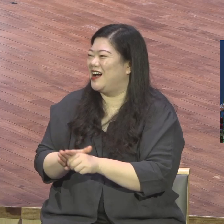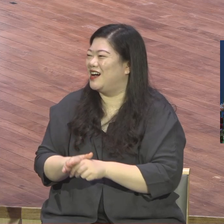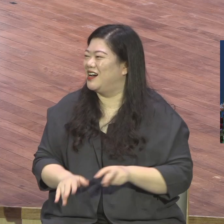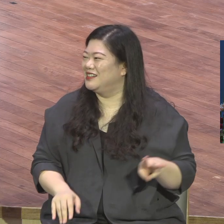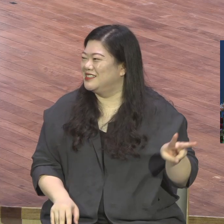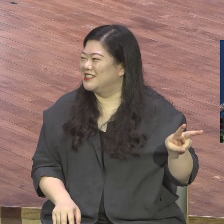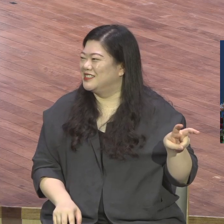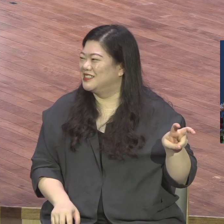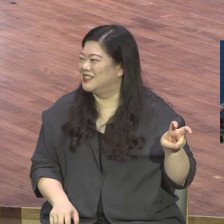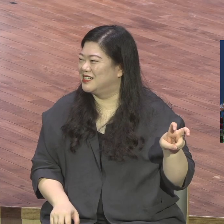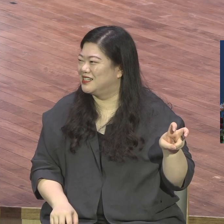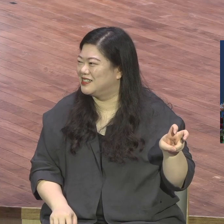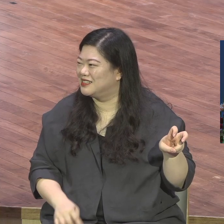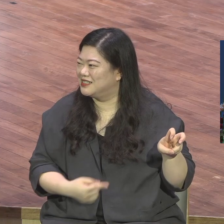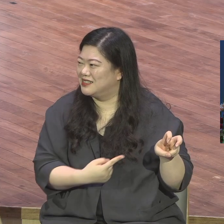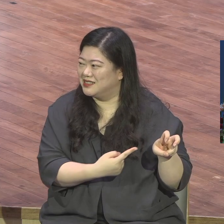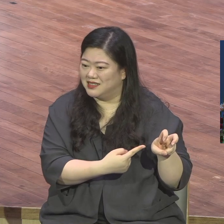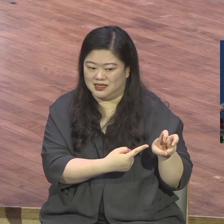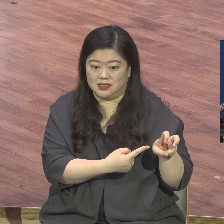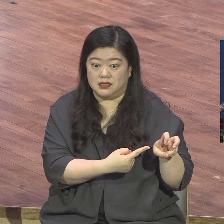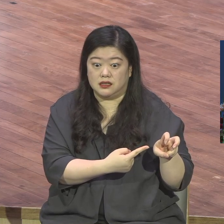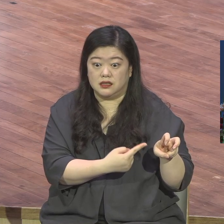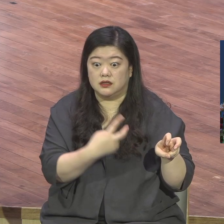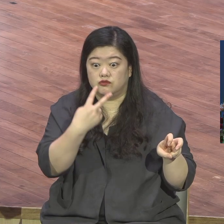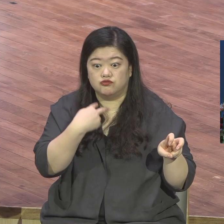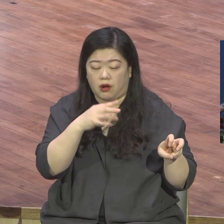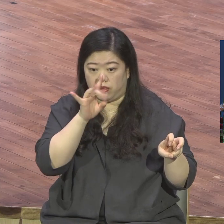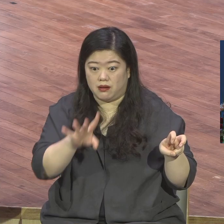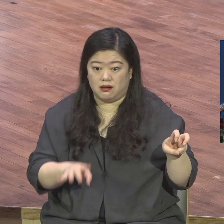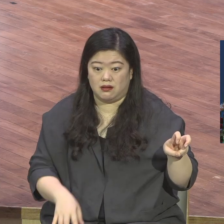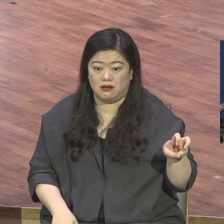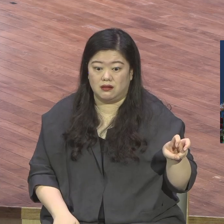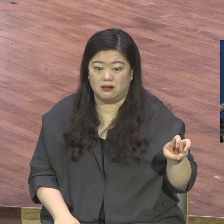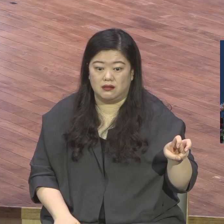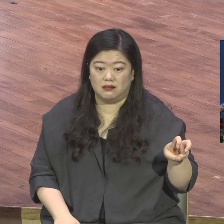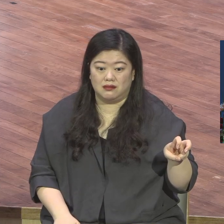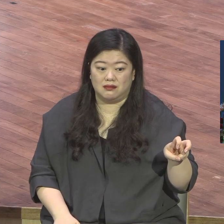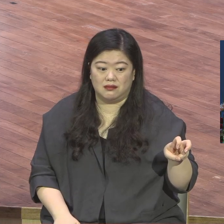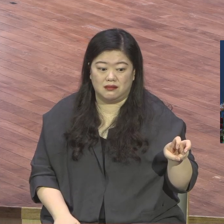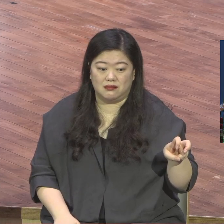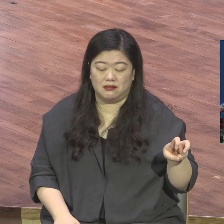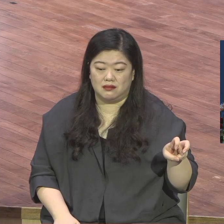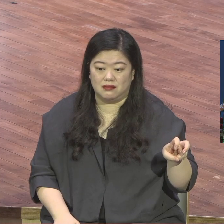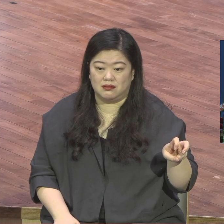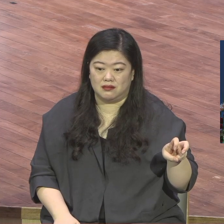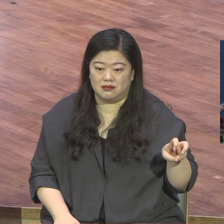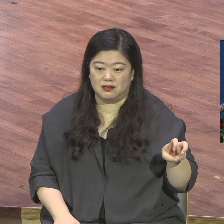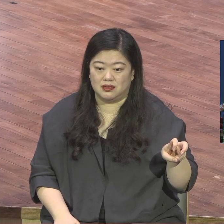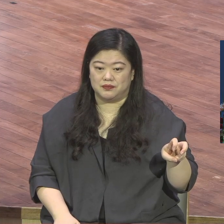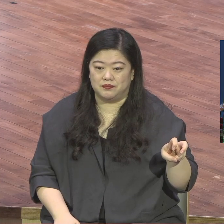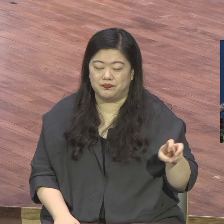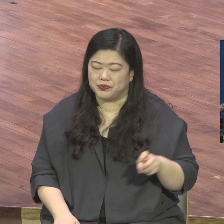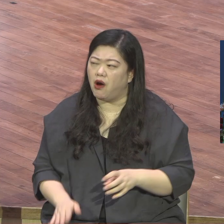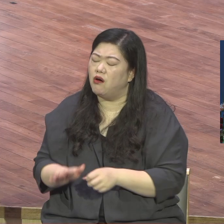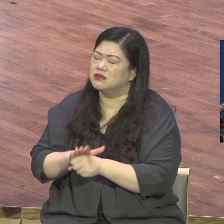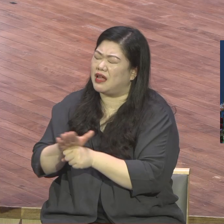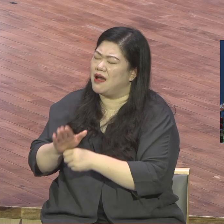평생 영적 암덩어리 가지고 이를 갈고 있습니다. 갈겠다고 두고